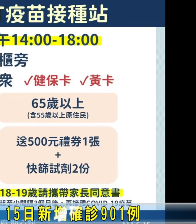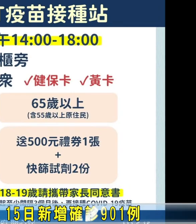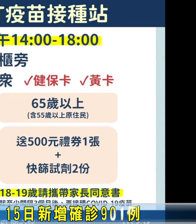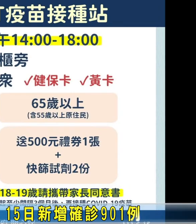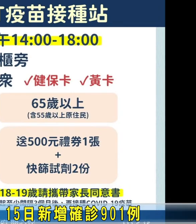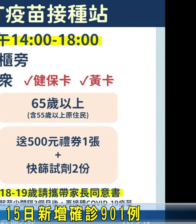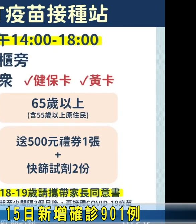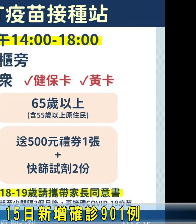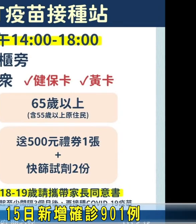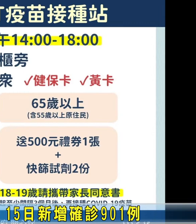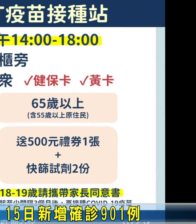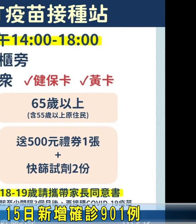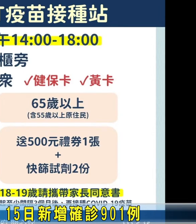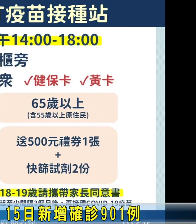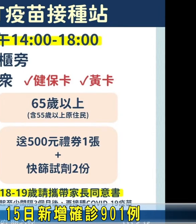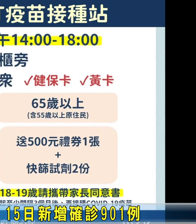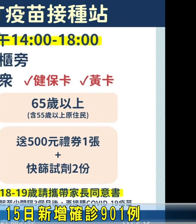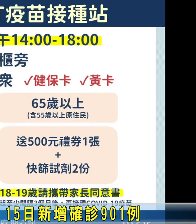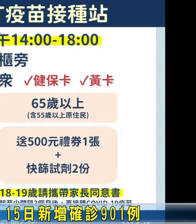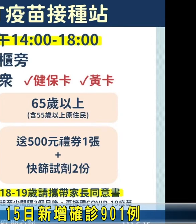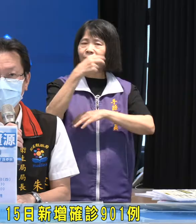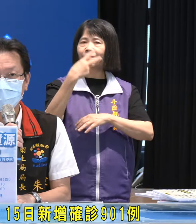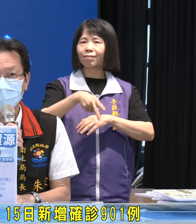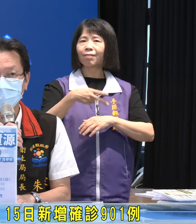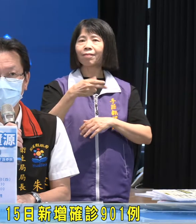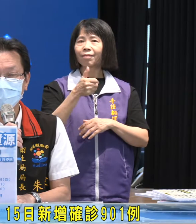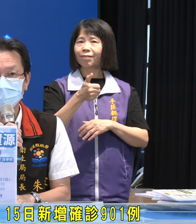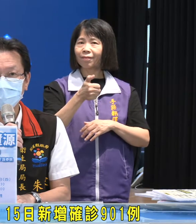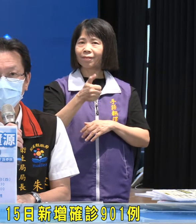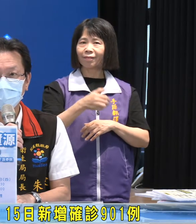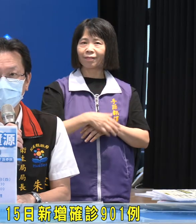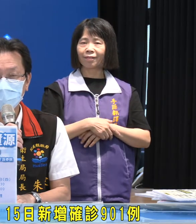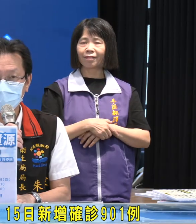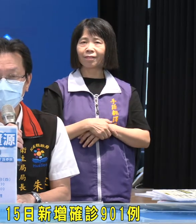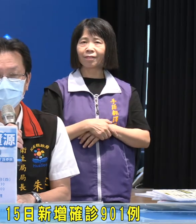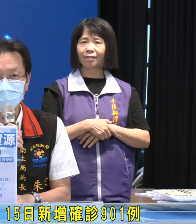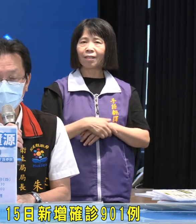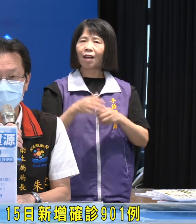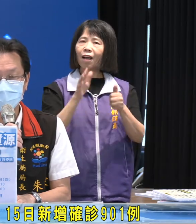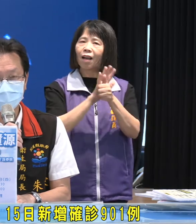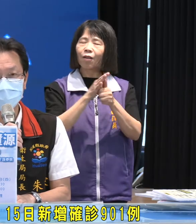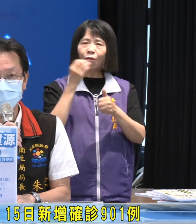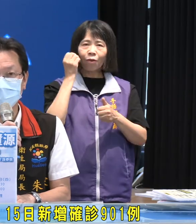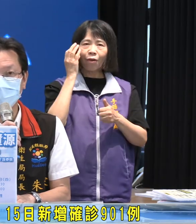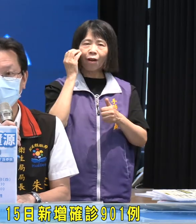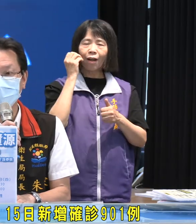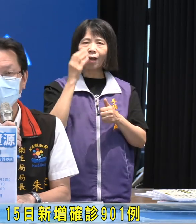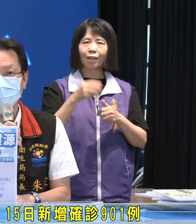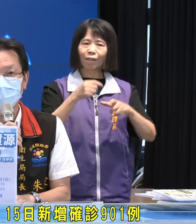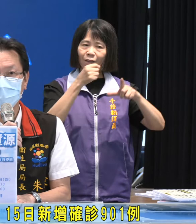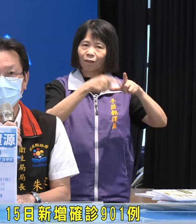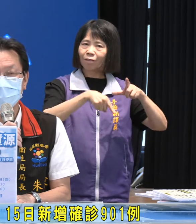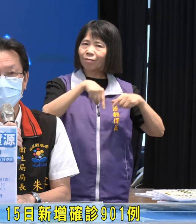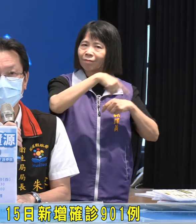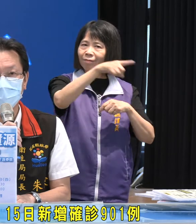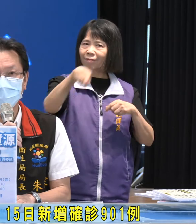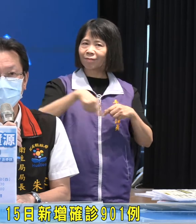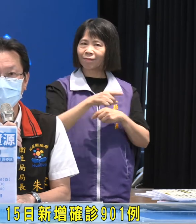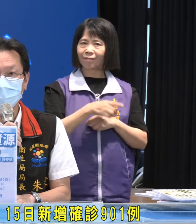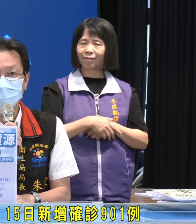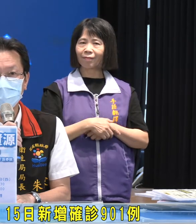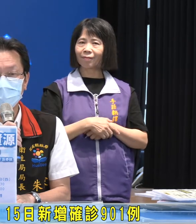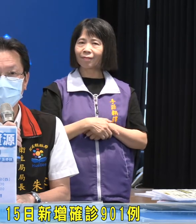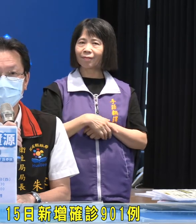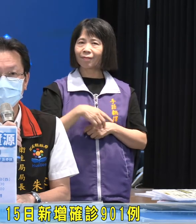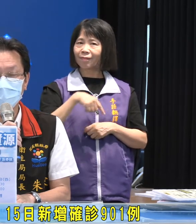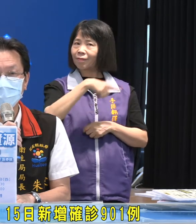剂非常感谢县长，更要感谢我们爱护花莲的这个企业那因